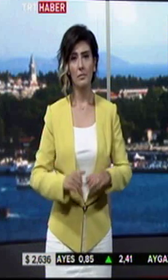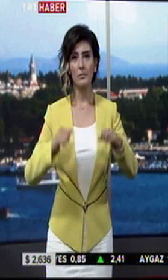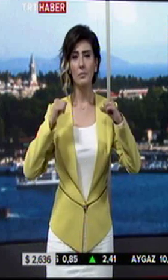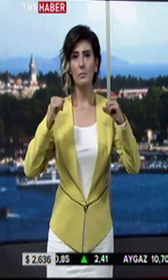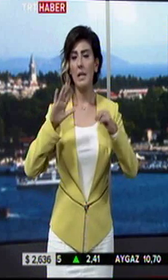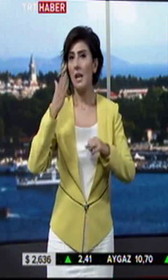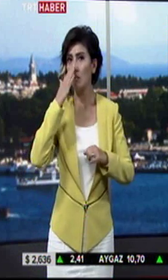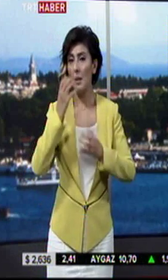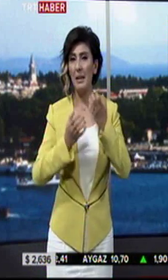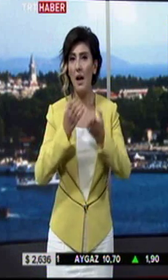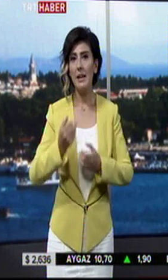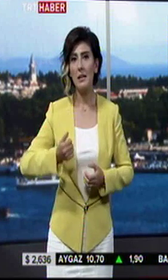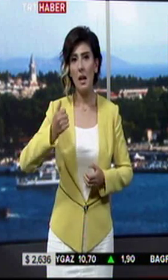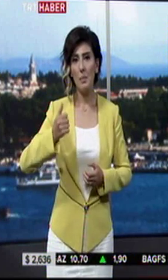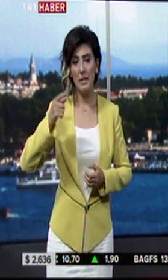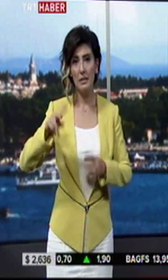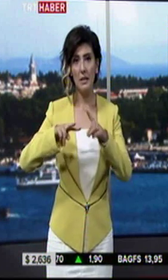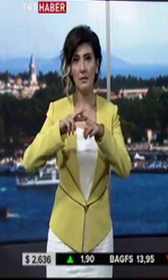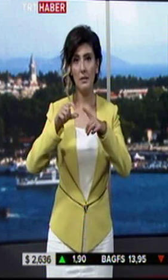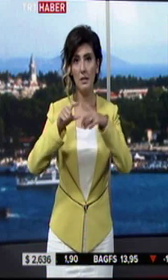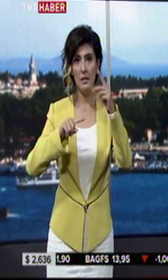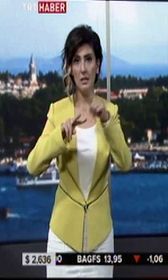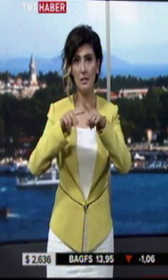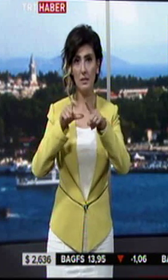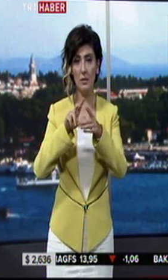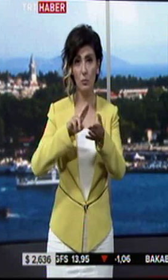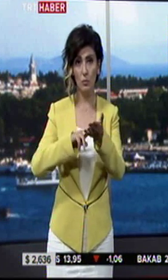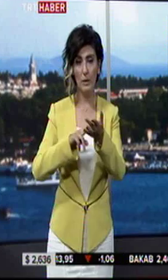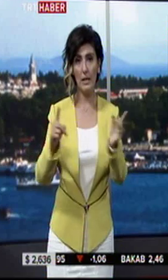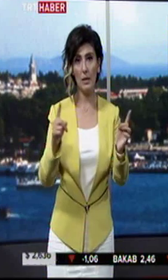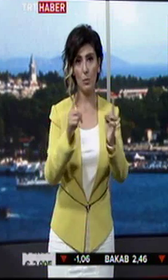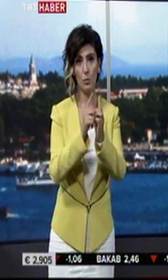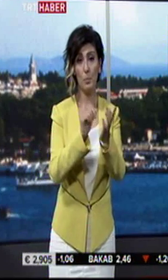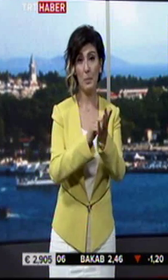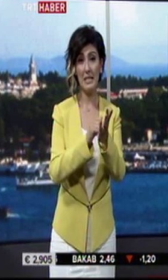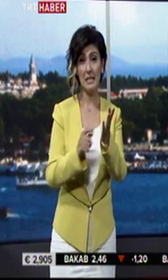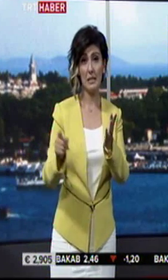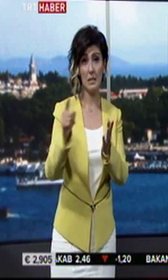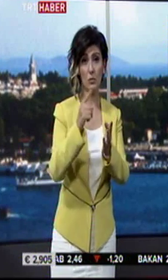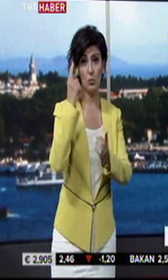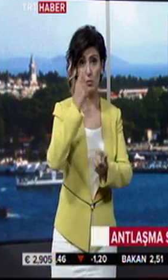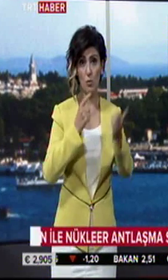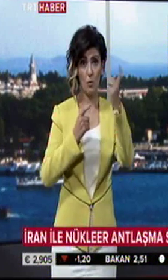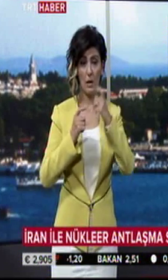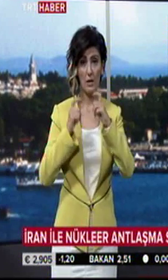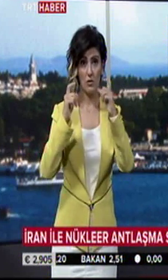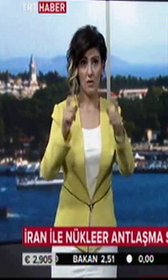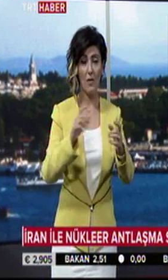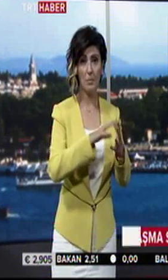Enerji ve Tabii Kaynaklar Bakanı Taner Yıldız, ASİAD üyeleriyle buluştu. Basın mensuplarının sorularını cevaplayan Yıldız,